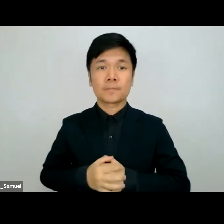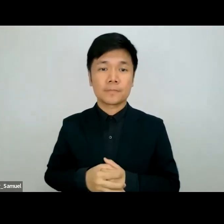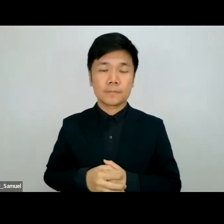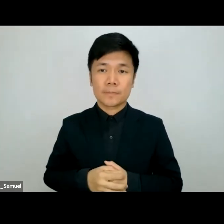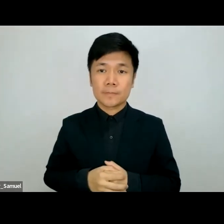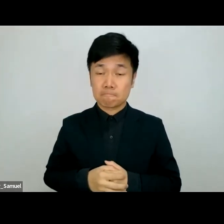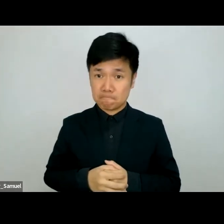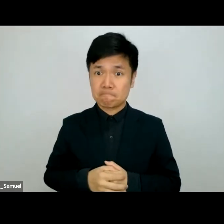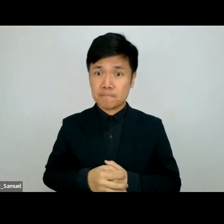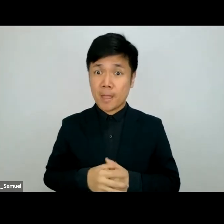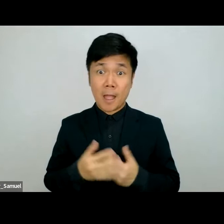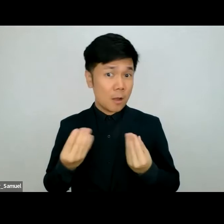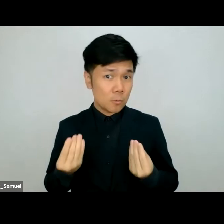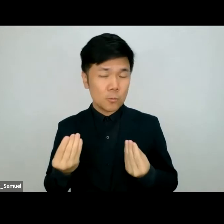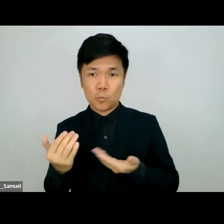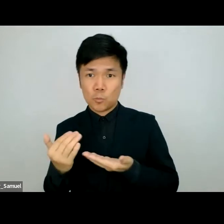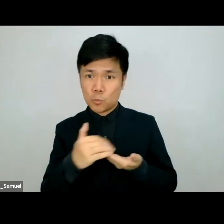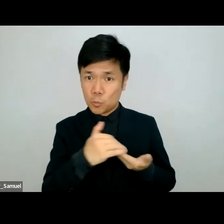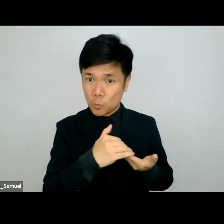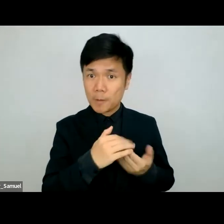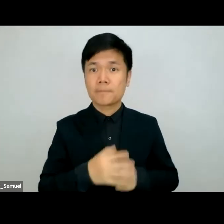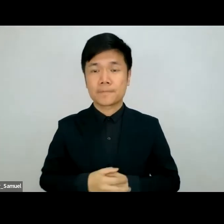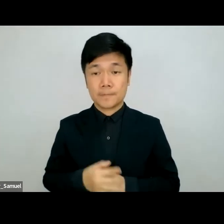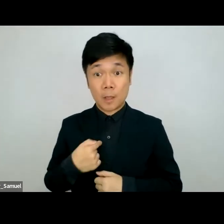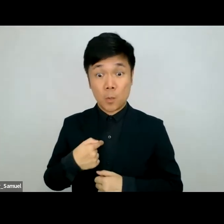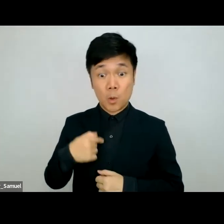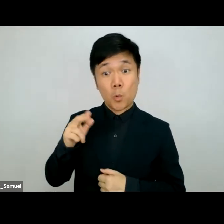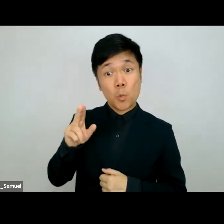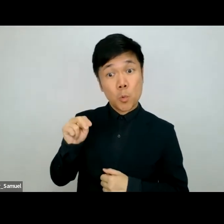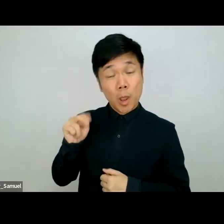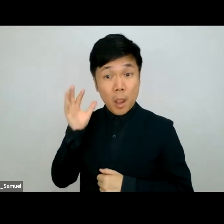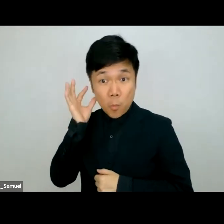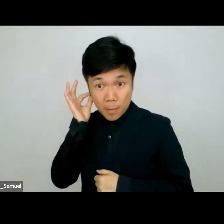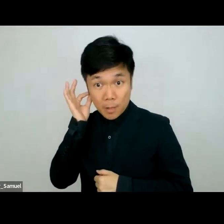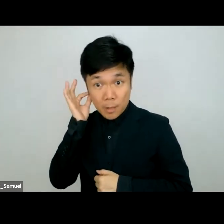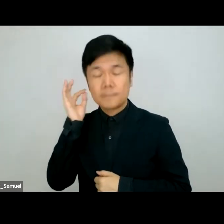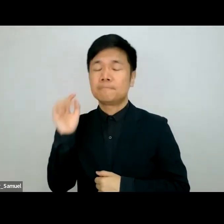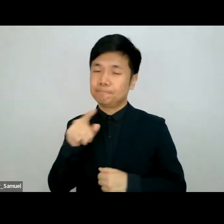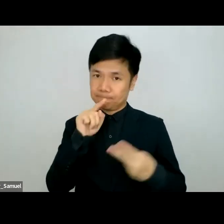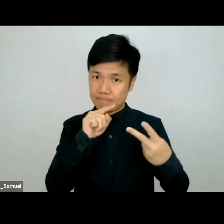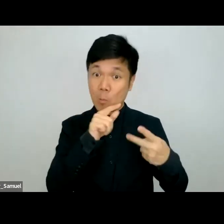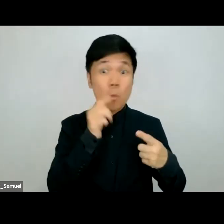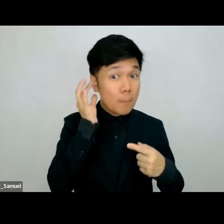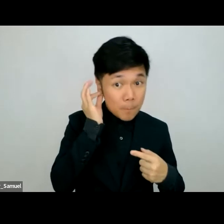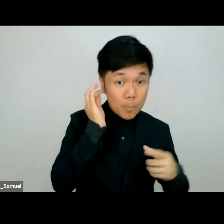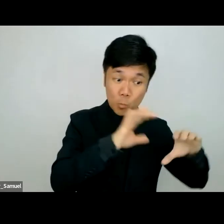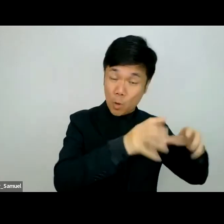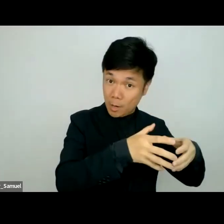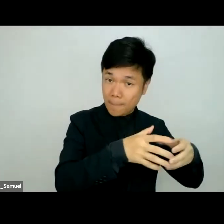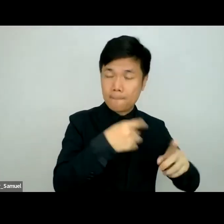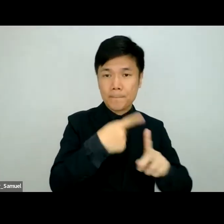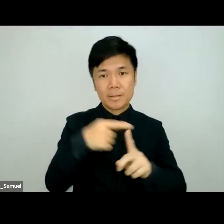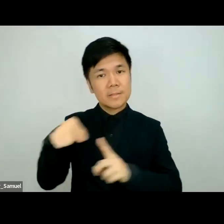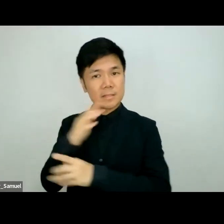climatique. Mais nous travaillons non seulement avec les mouvements du genre, mais autres